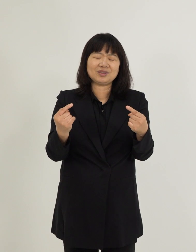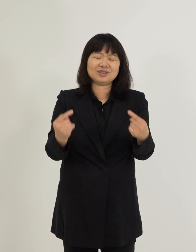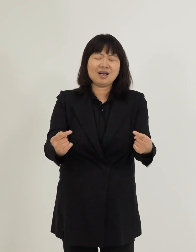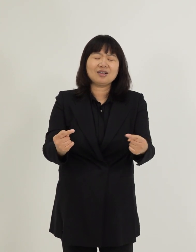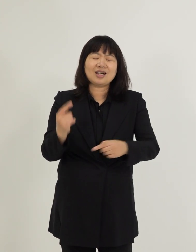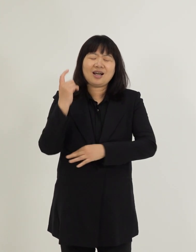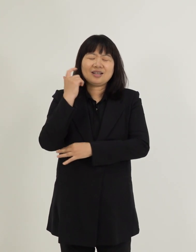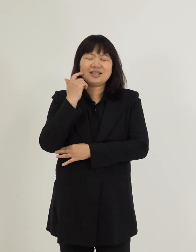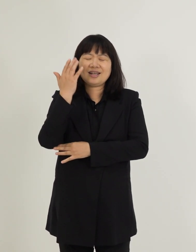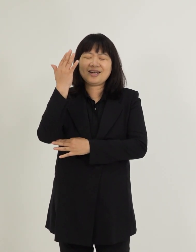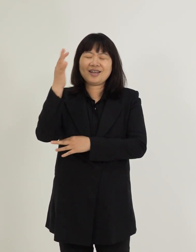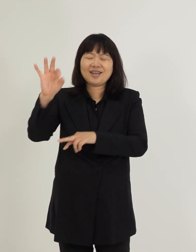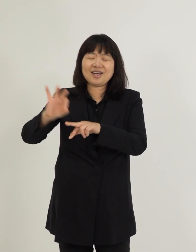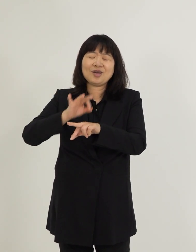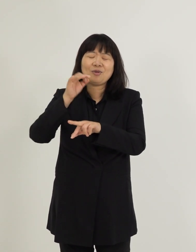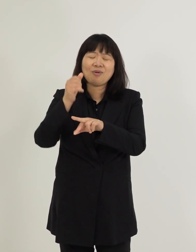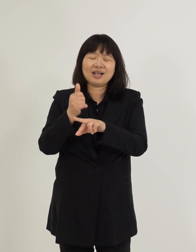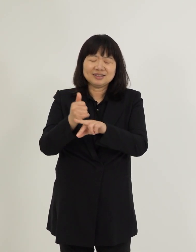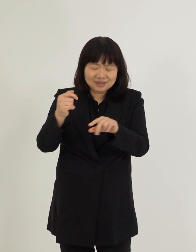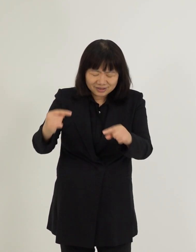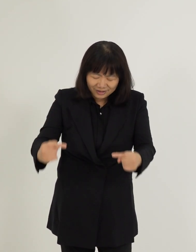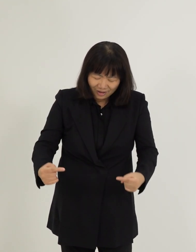들어가시도록 영광의